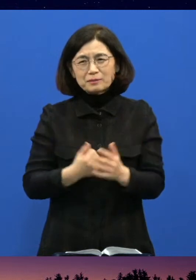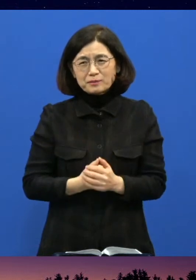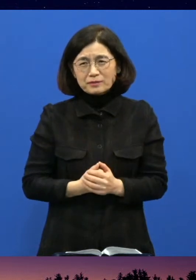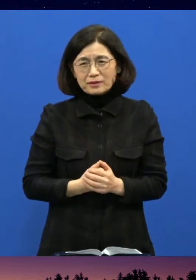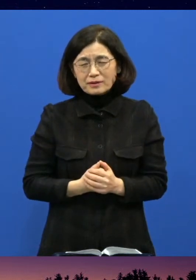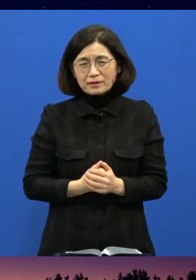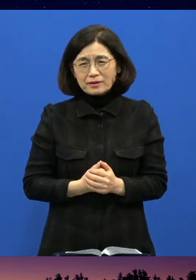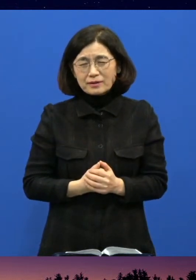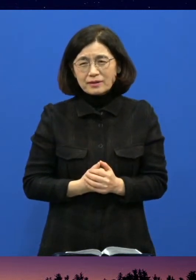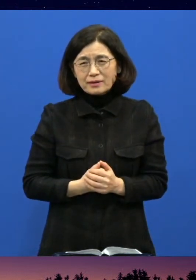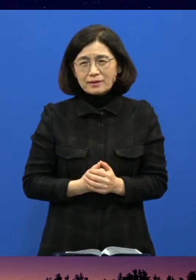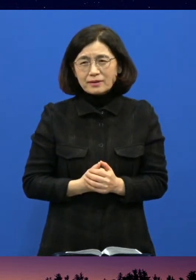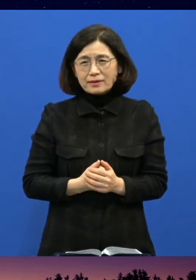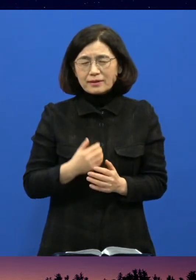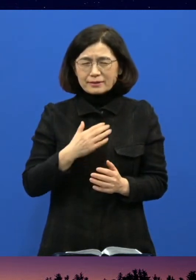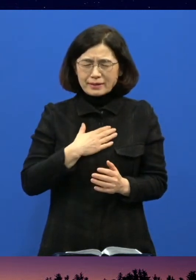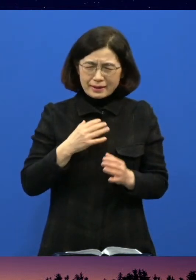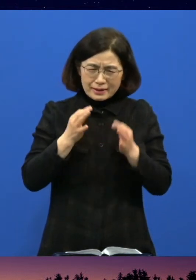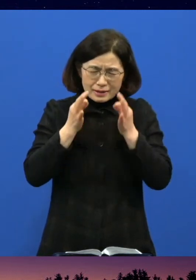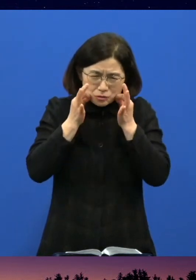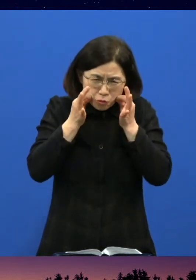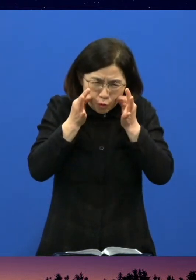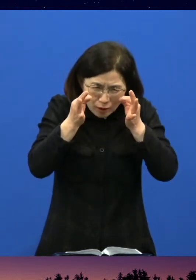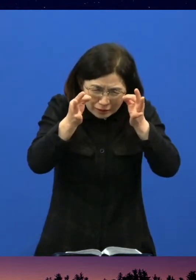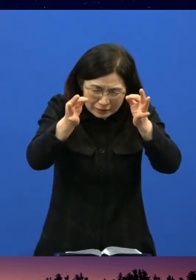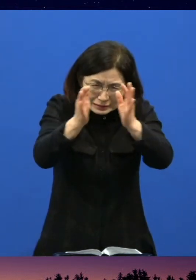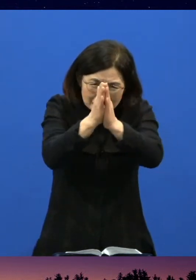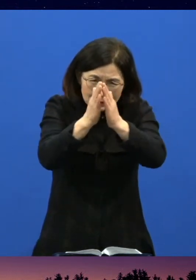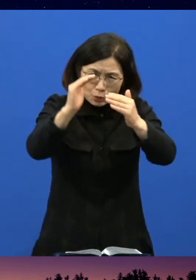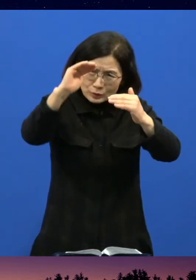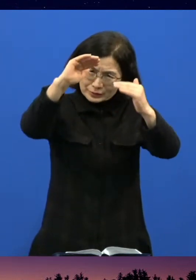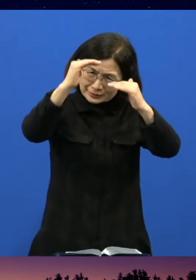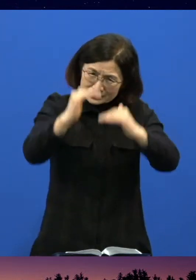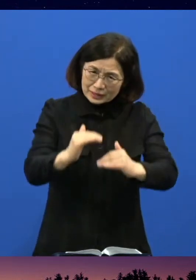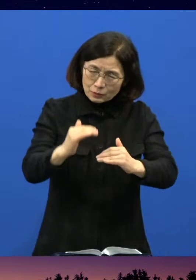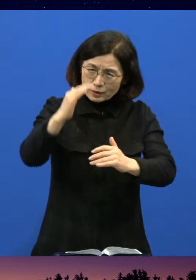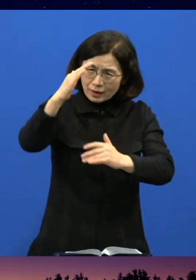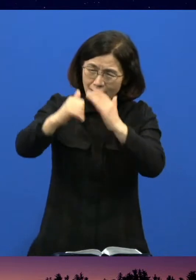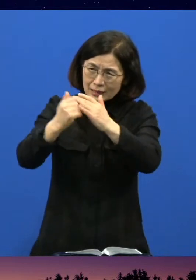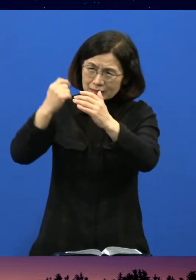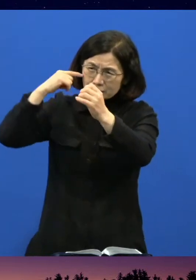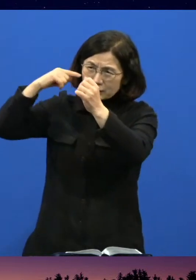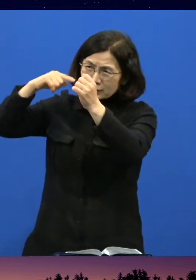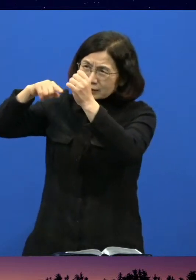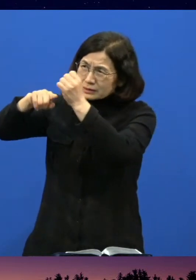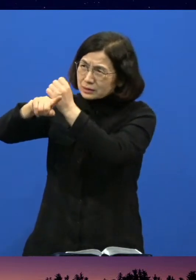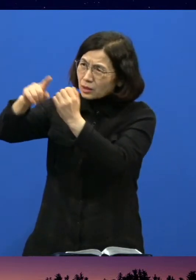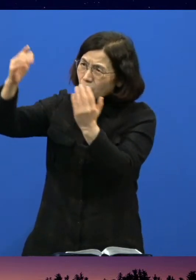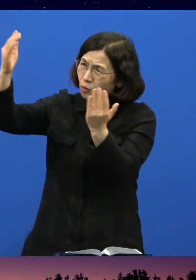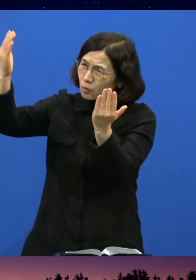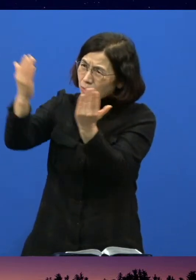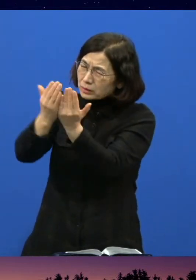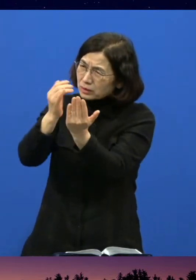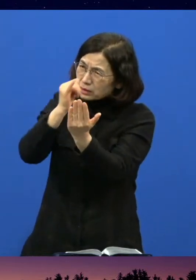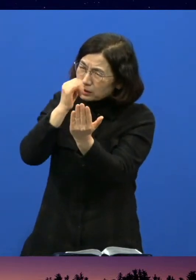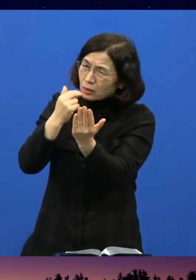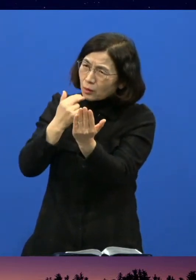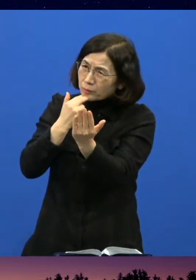정말 내가 구하고 있는 기도가 명확하게 하나님의 뜻인가에 대한 확신을 가지는 단계까지 가는 게 쉽지 않아요.